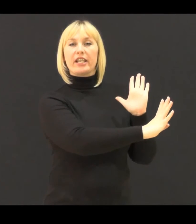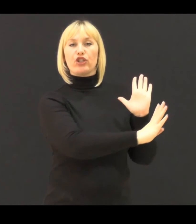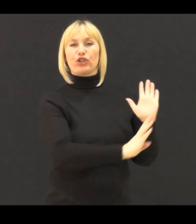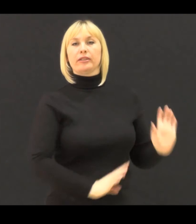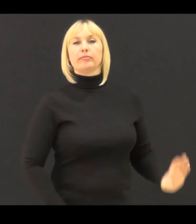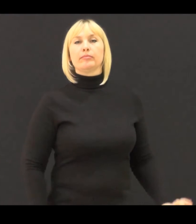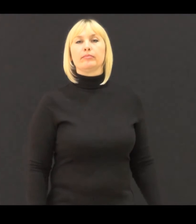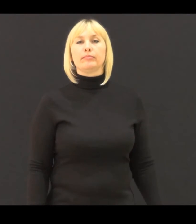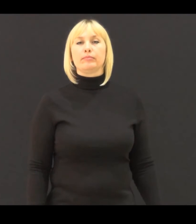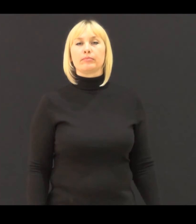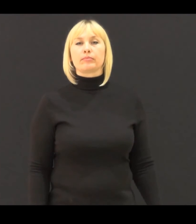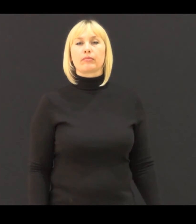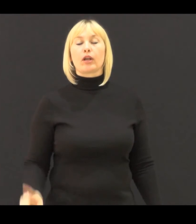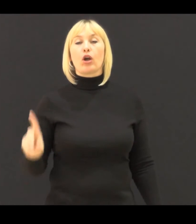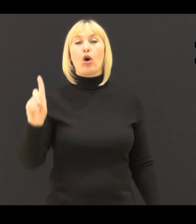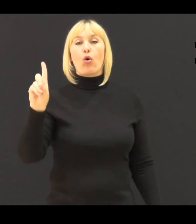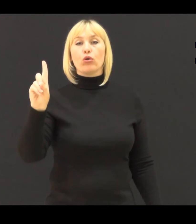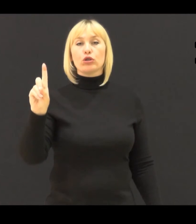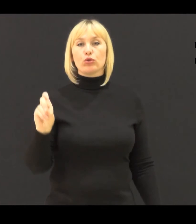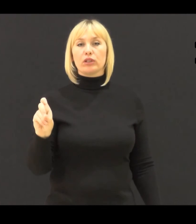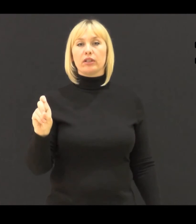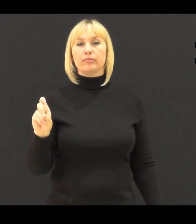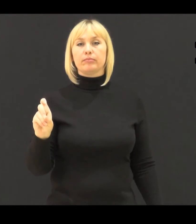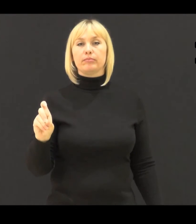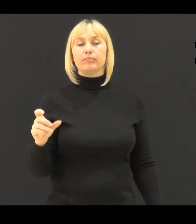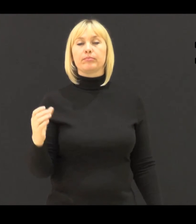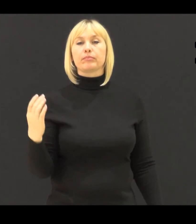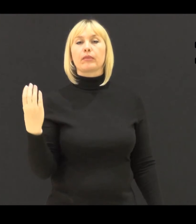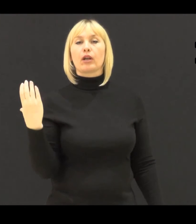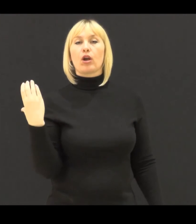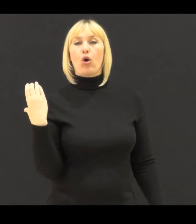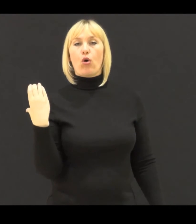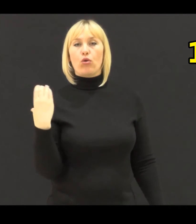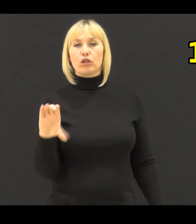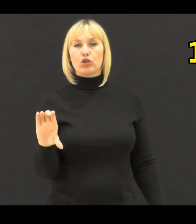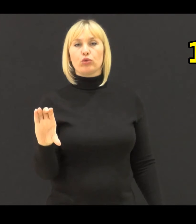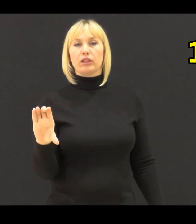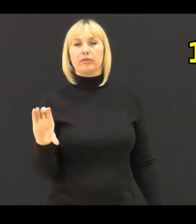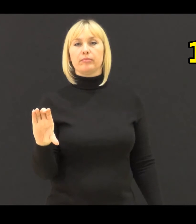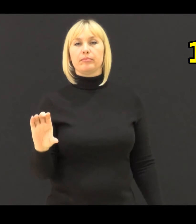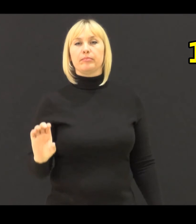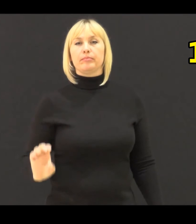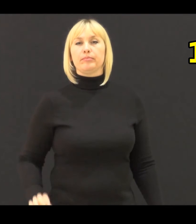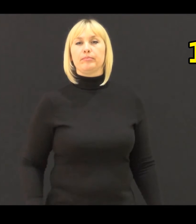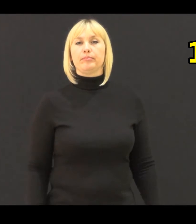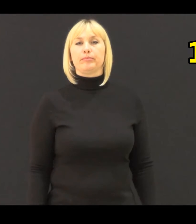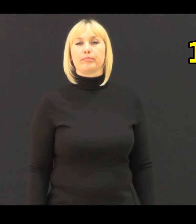Nouăzeci. O sută. O sută.